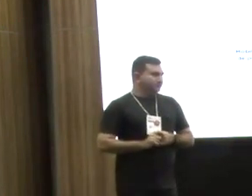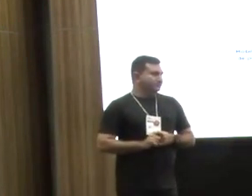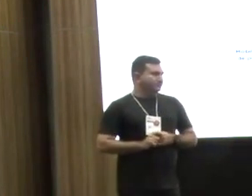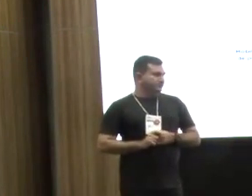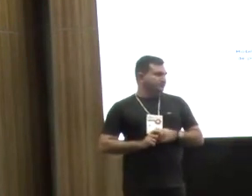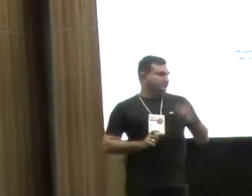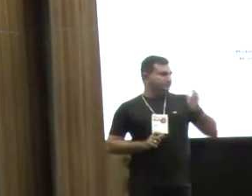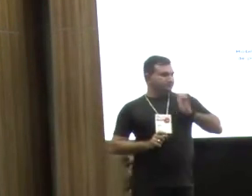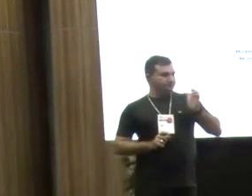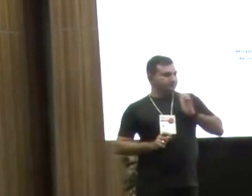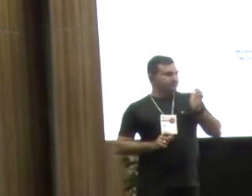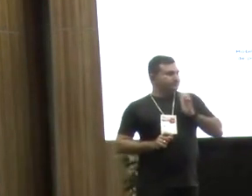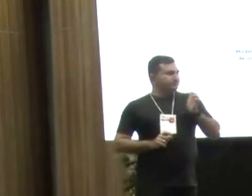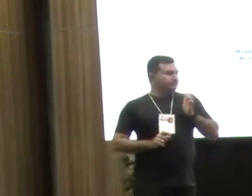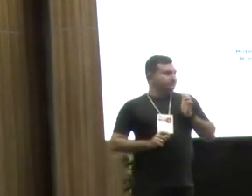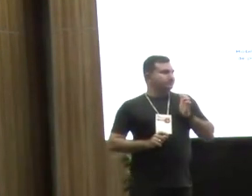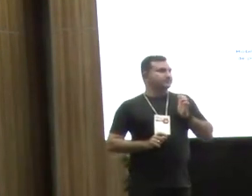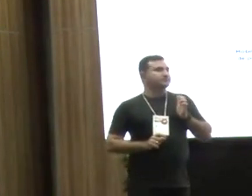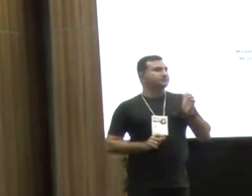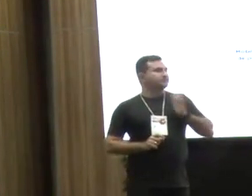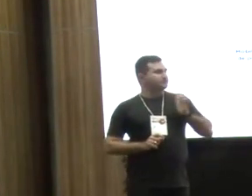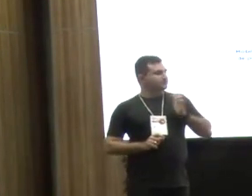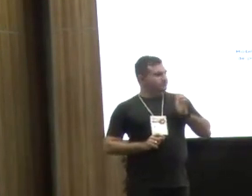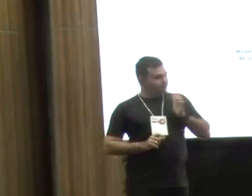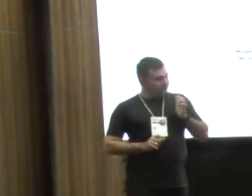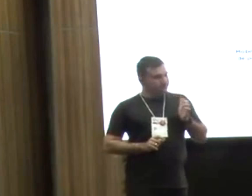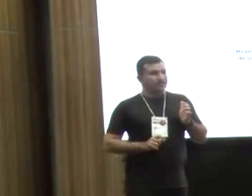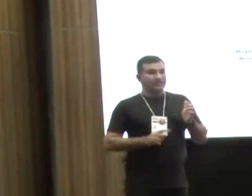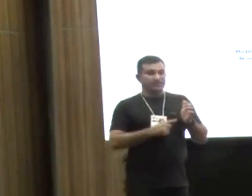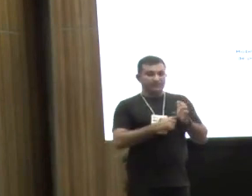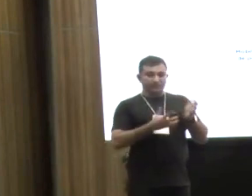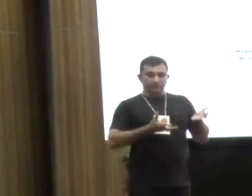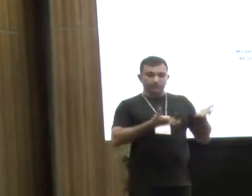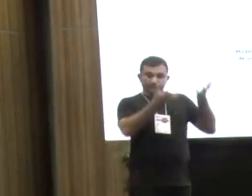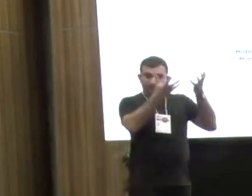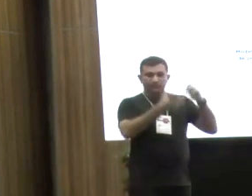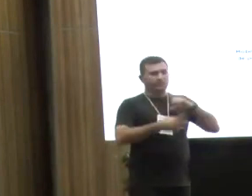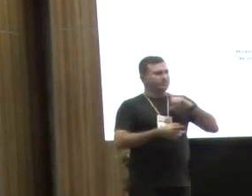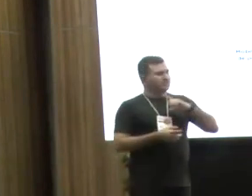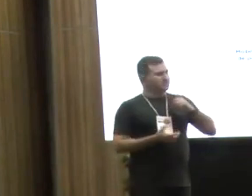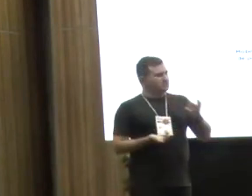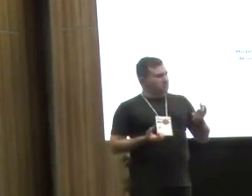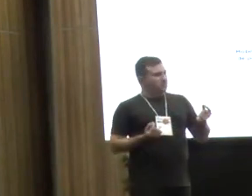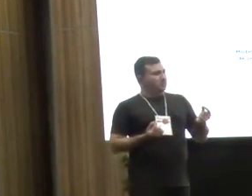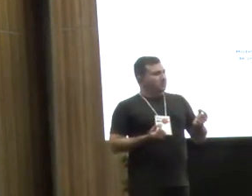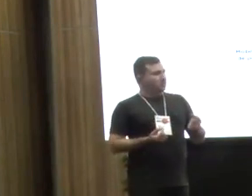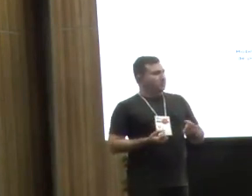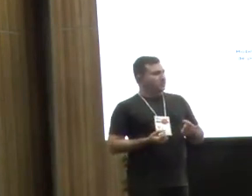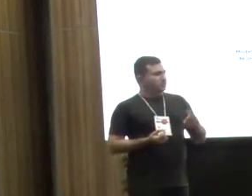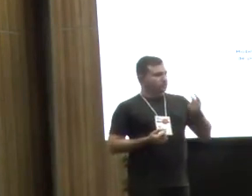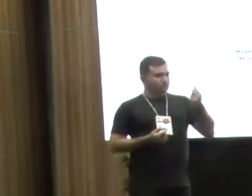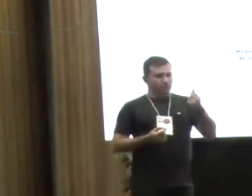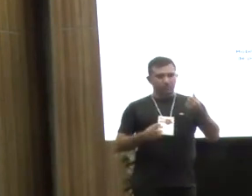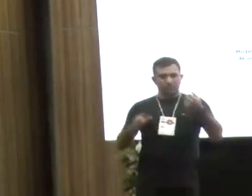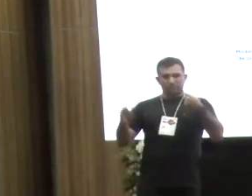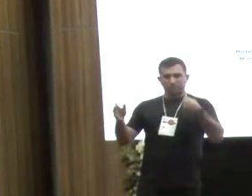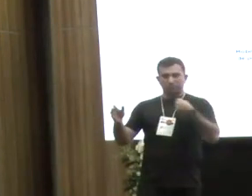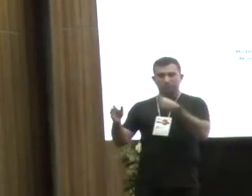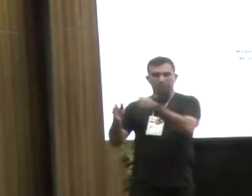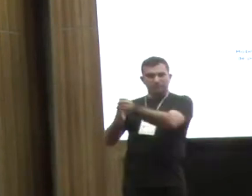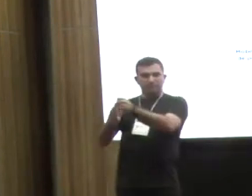o rico, vamos lá? A pessoa muito rica, ela não tem cofre, ela não vai ter, ela